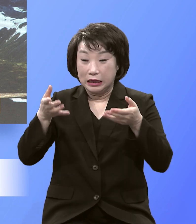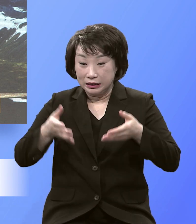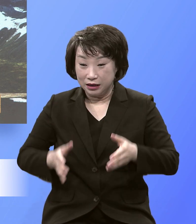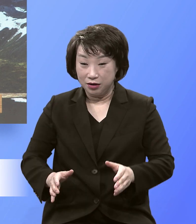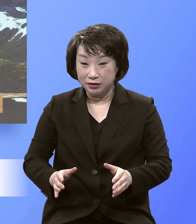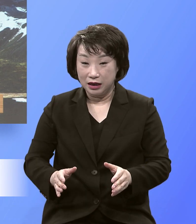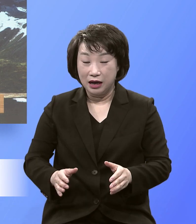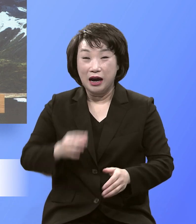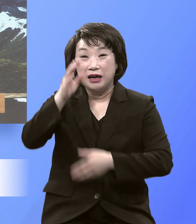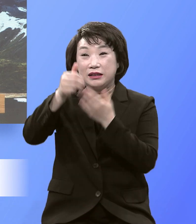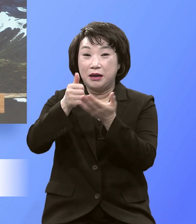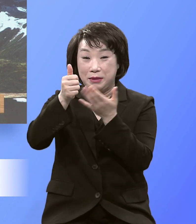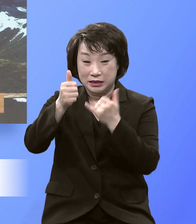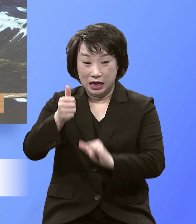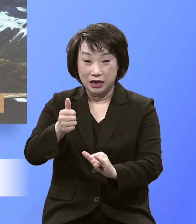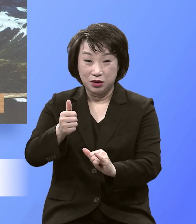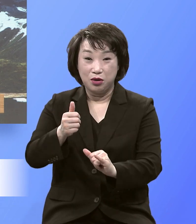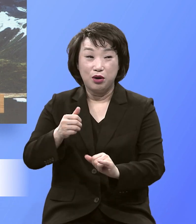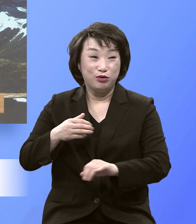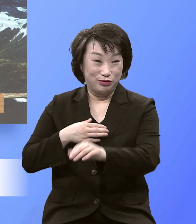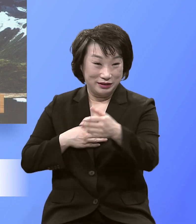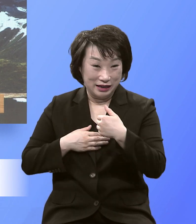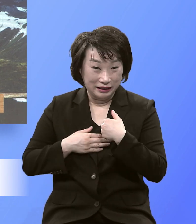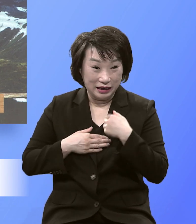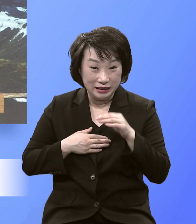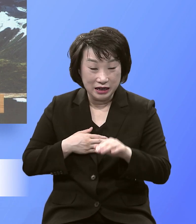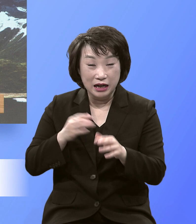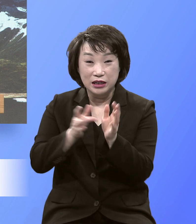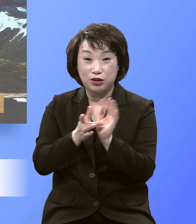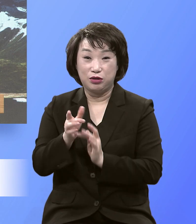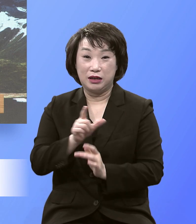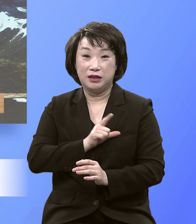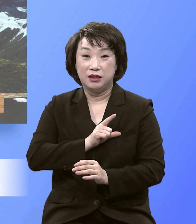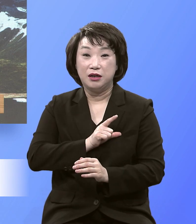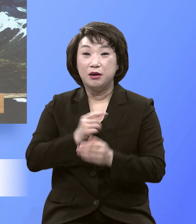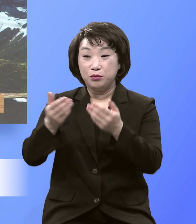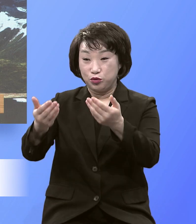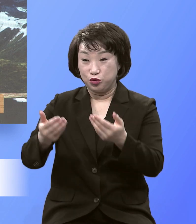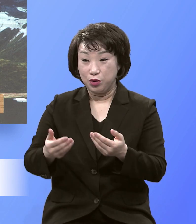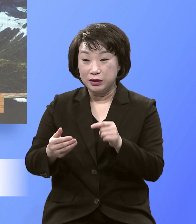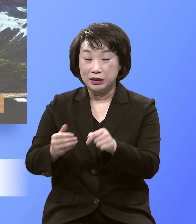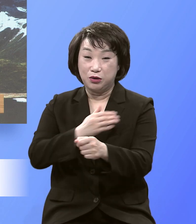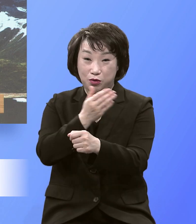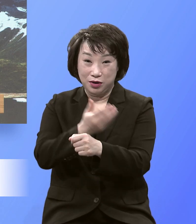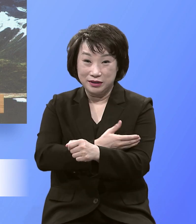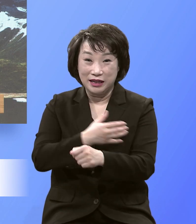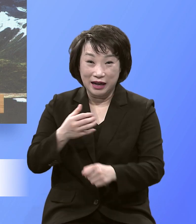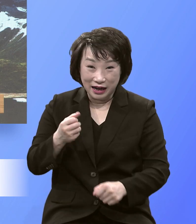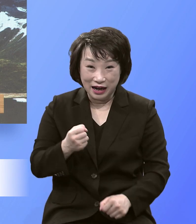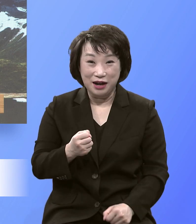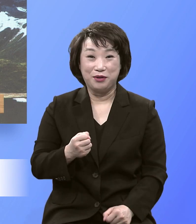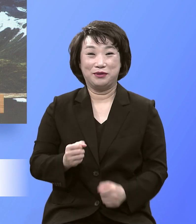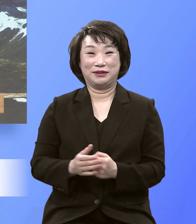거듭난 하나님의 자녀들에게 예수라는 이름을 주신 권세랍니다.